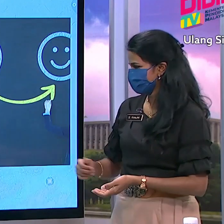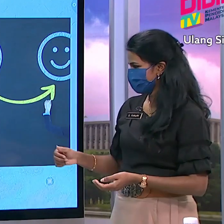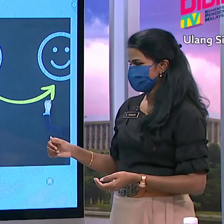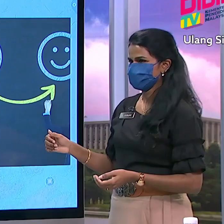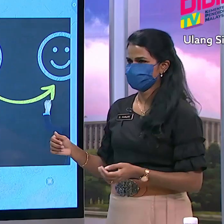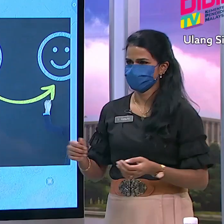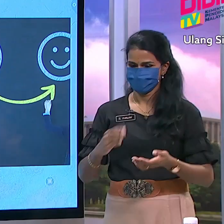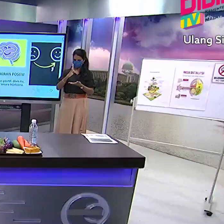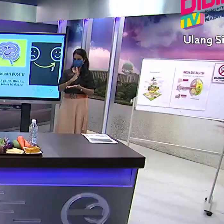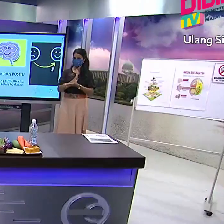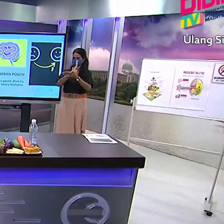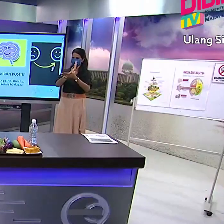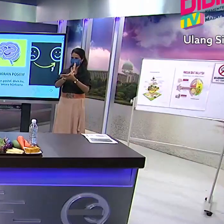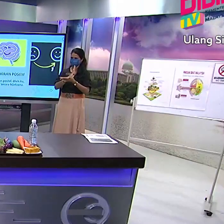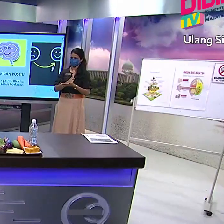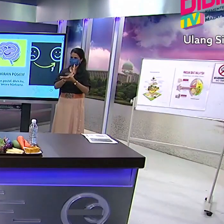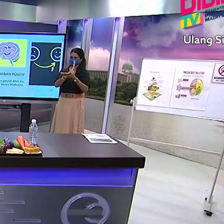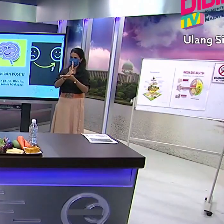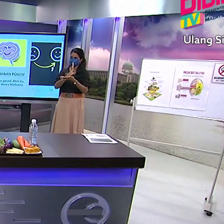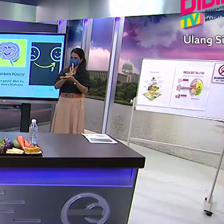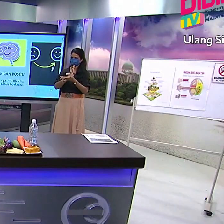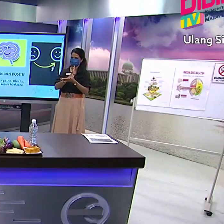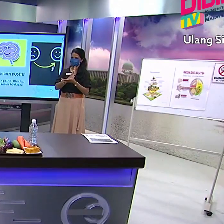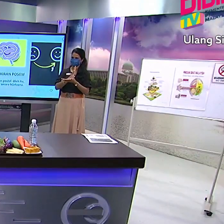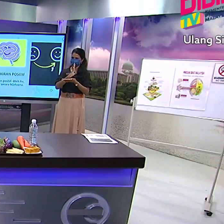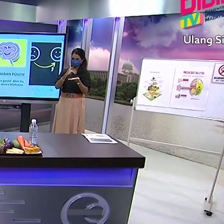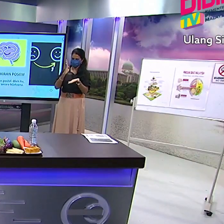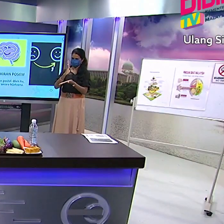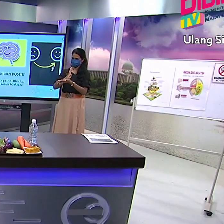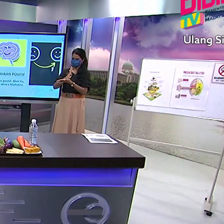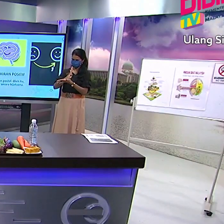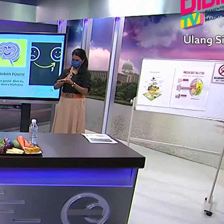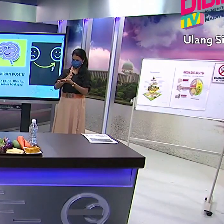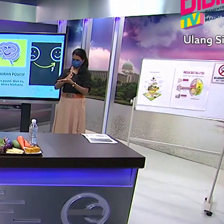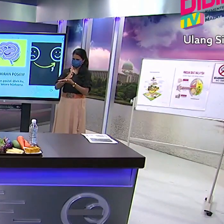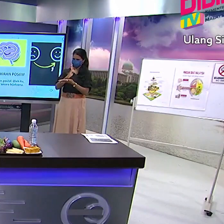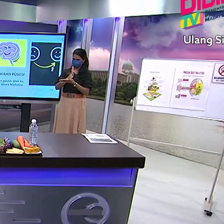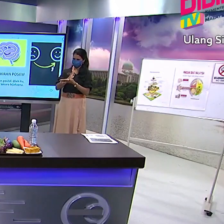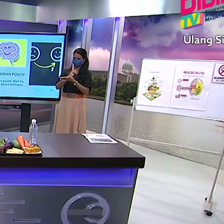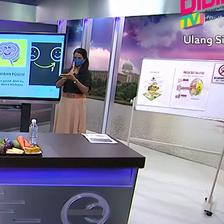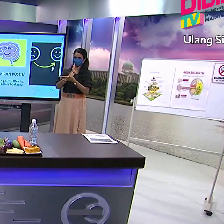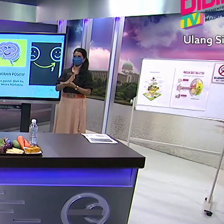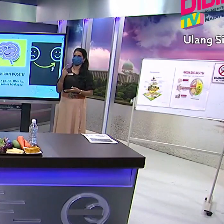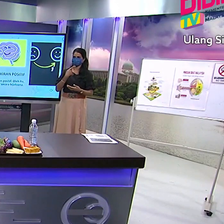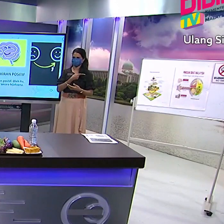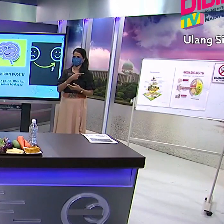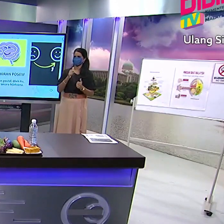Bantu macam mana? Bantu. Macam ni adik. Ni ni kanan. Ni, ni. Oh. Ha, bantu. Baik. Okey.